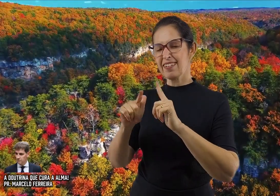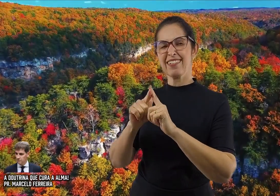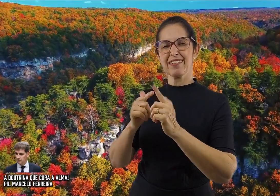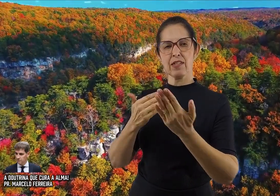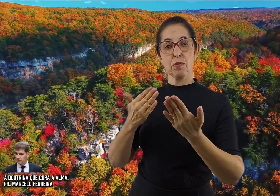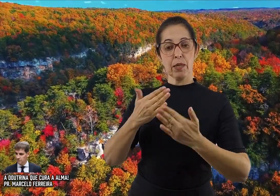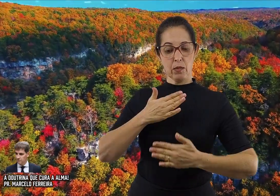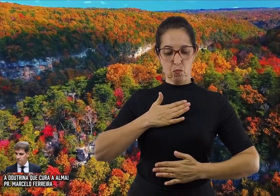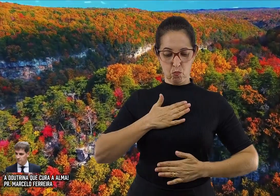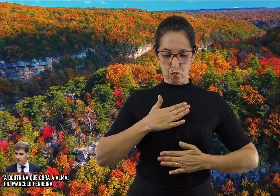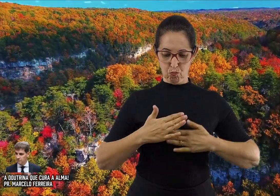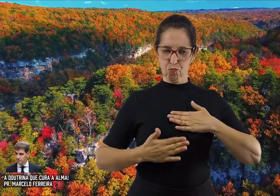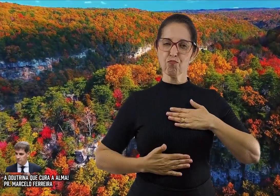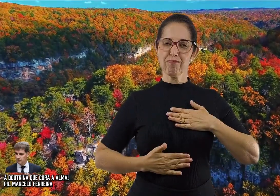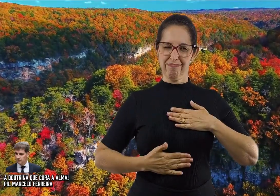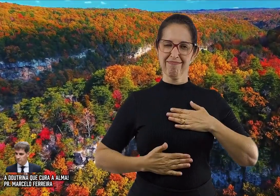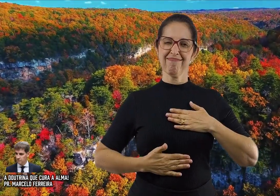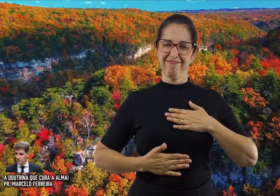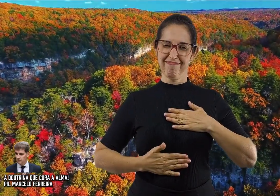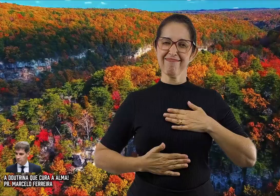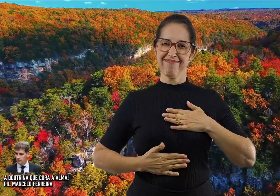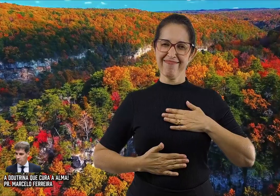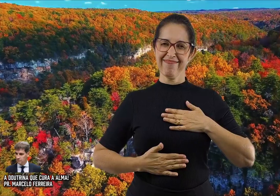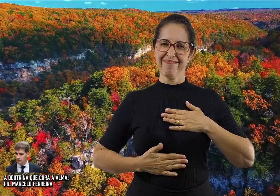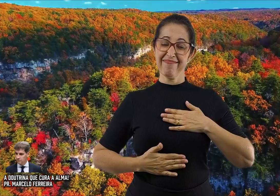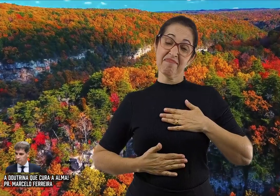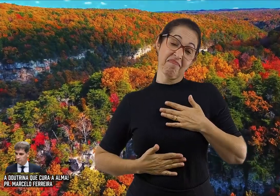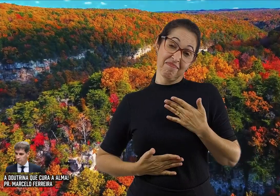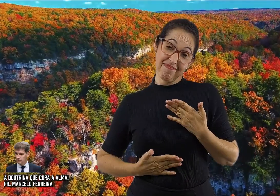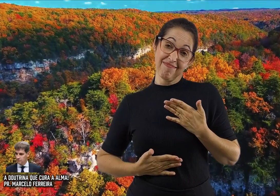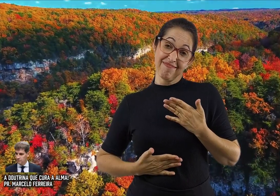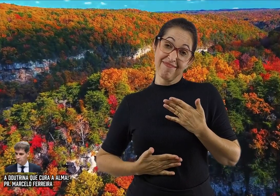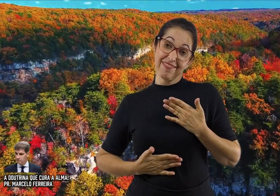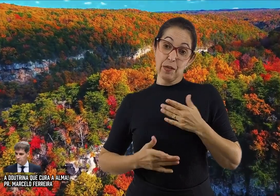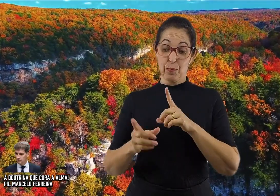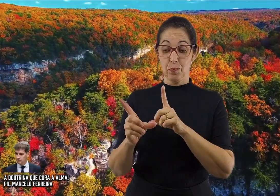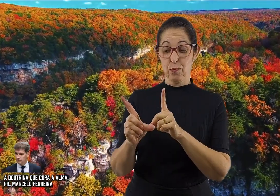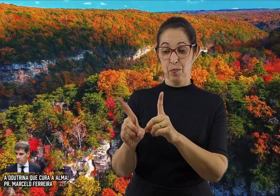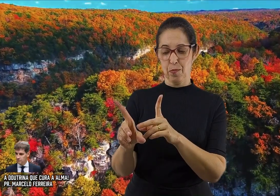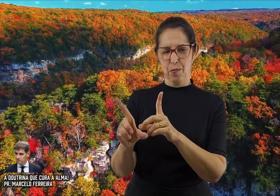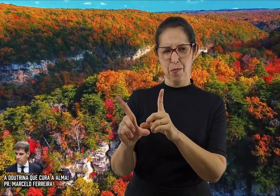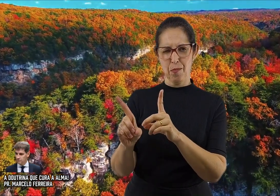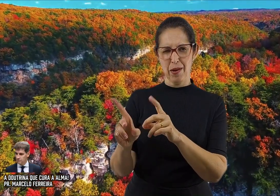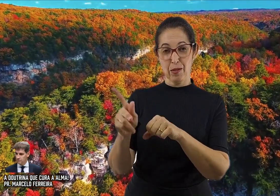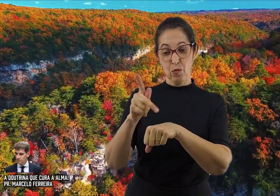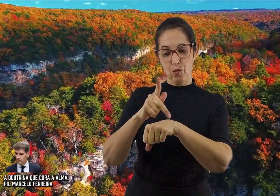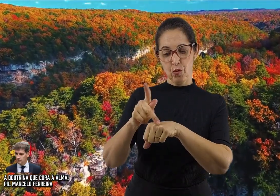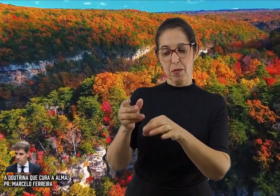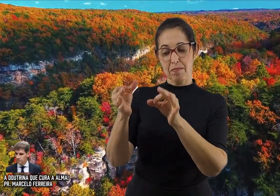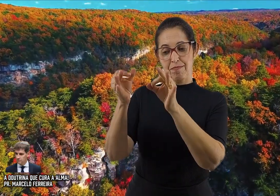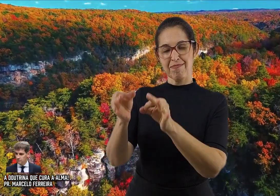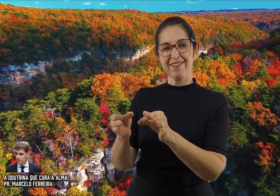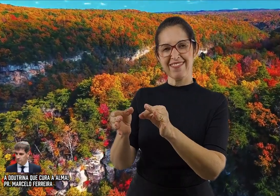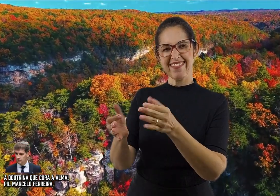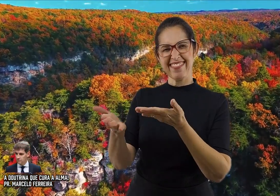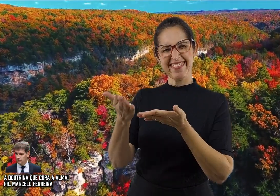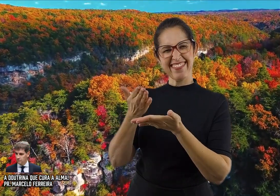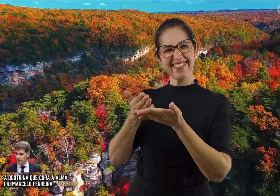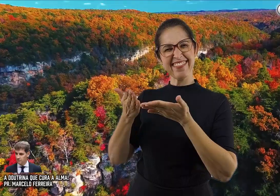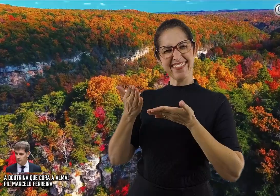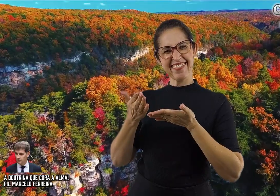igreja como corpo. Por que ele não fala só doutrina, a sã doutrina? Porque é uma doutrina que é